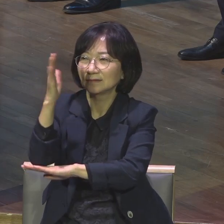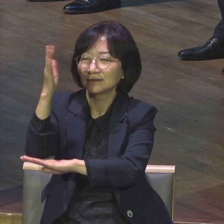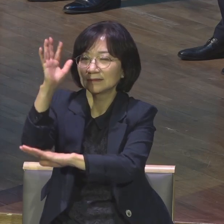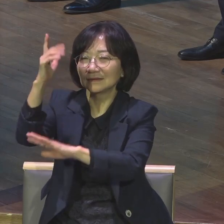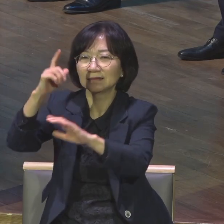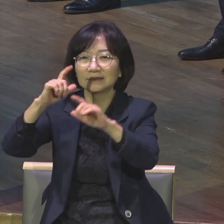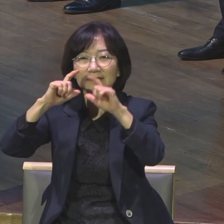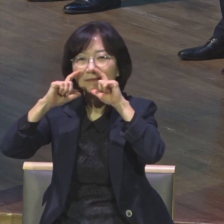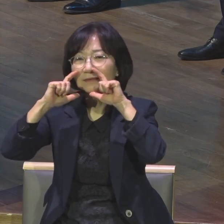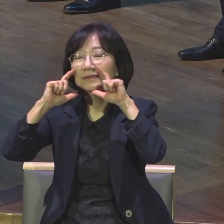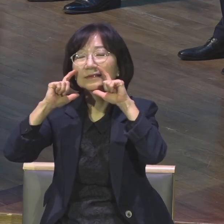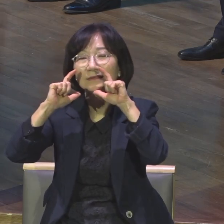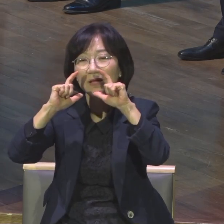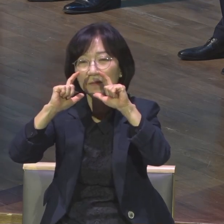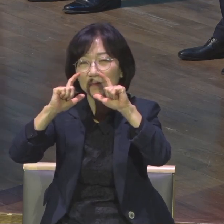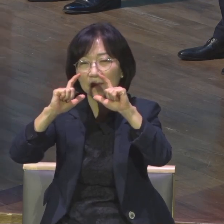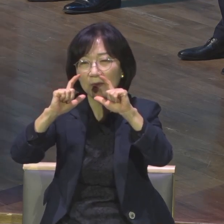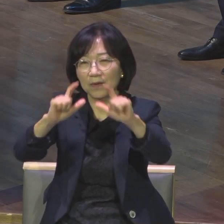영광이